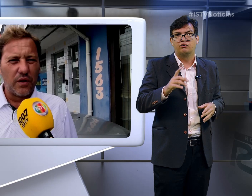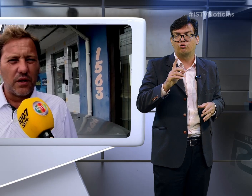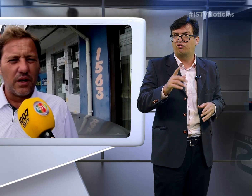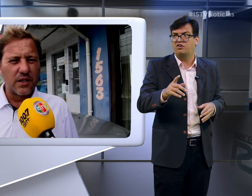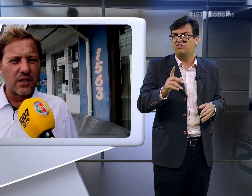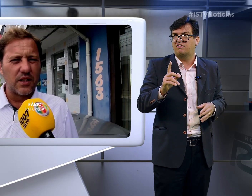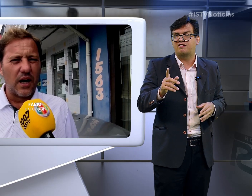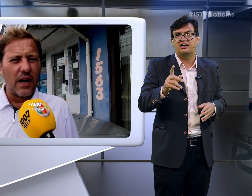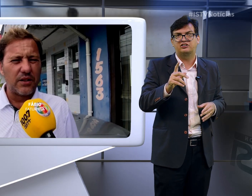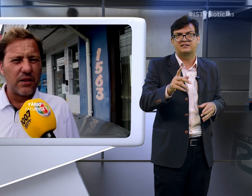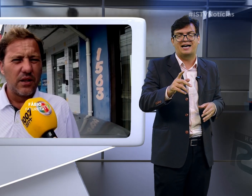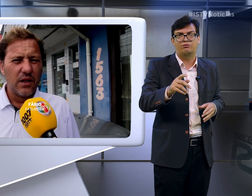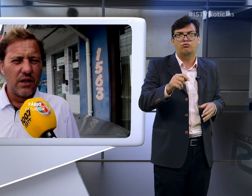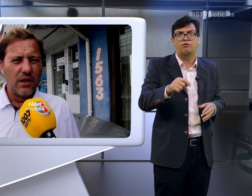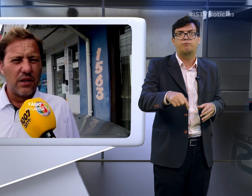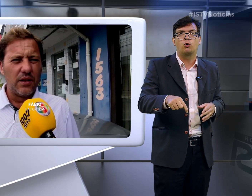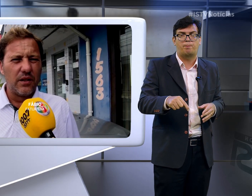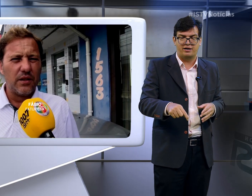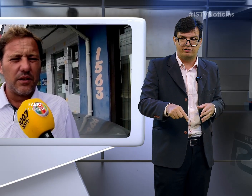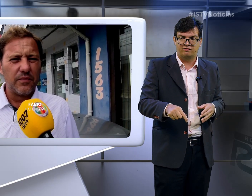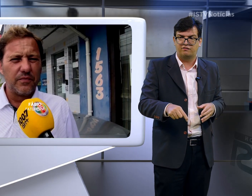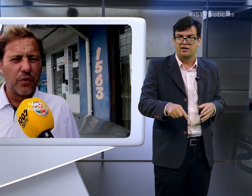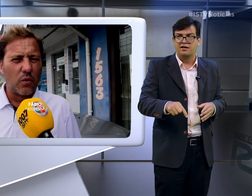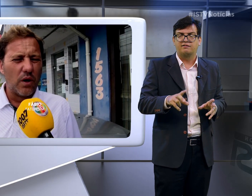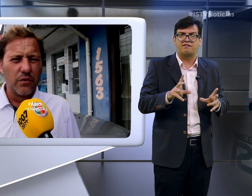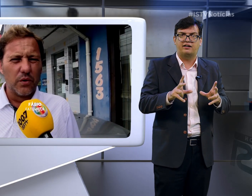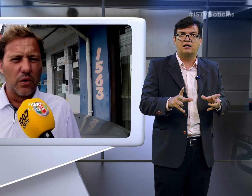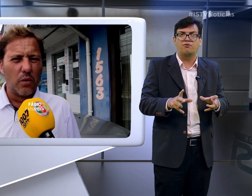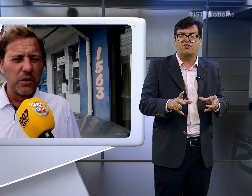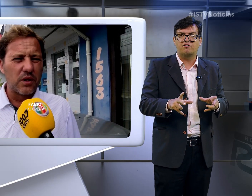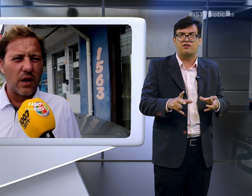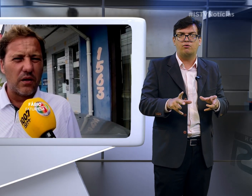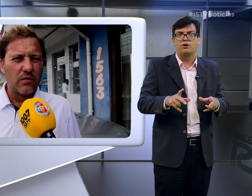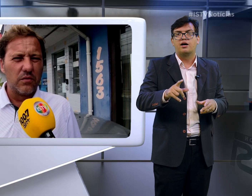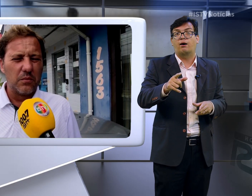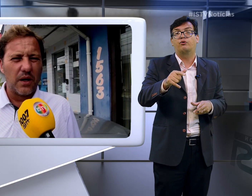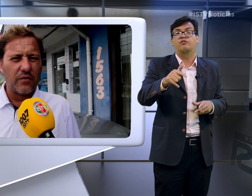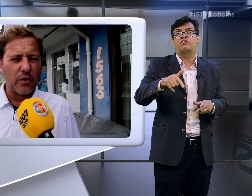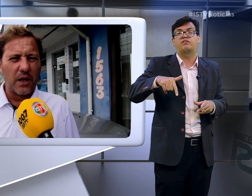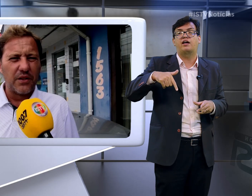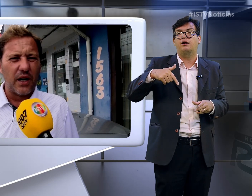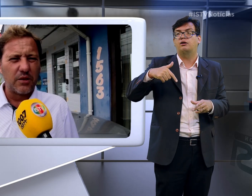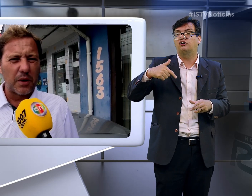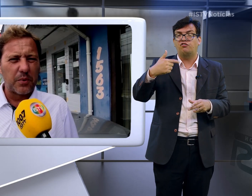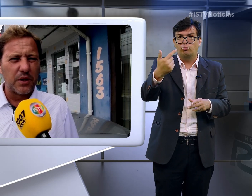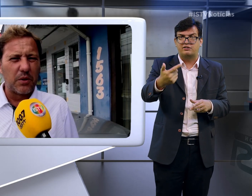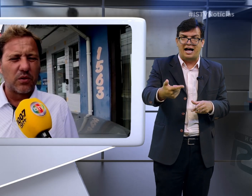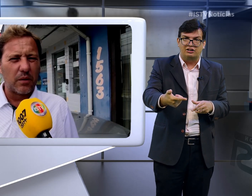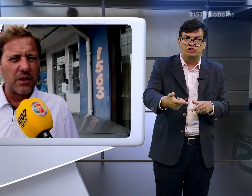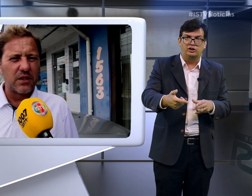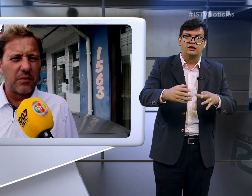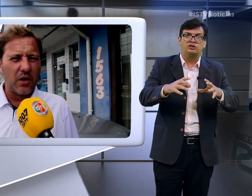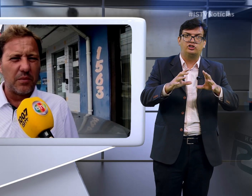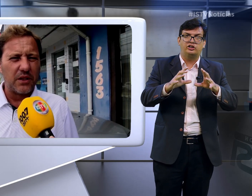nos 27 estados do país. Desequilíbrio financeiro é quando você tem dificuldade